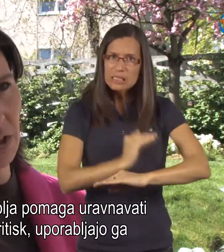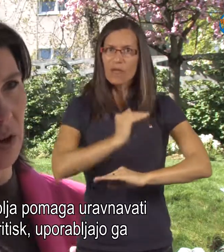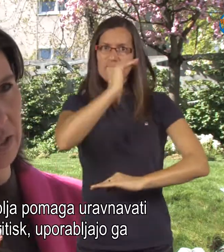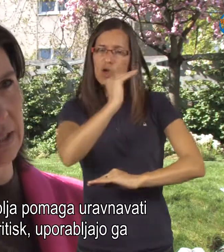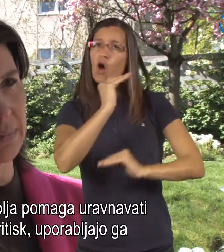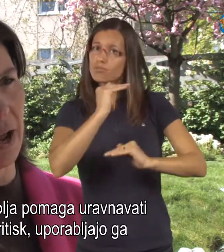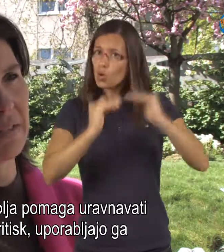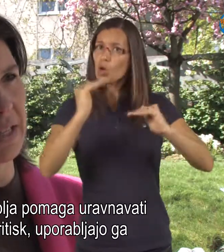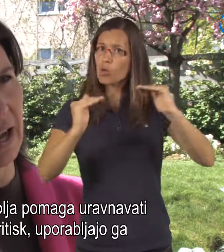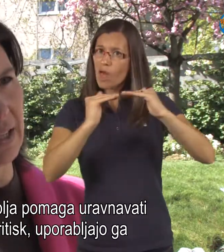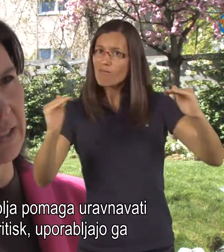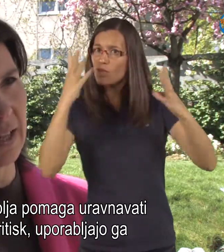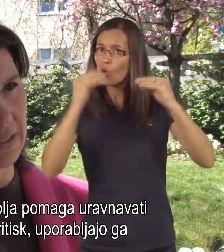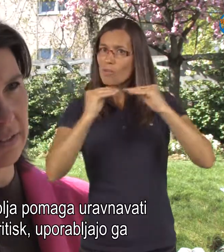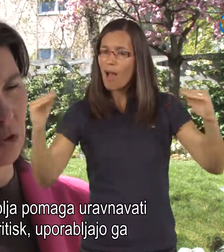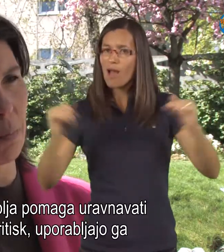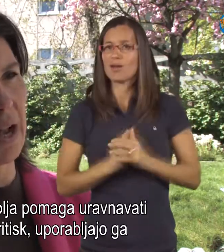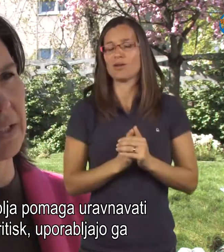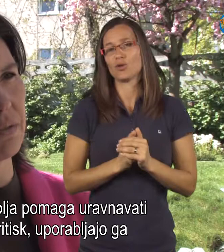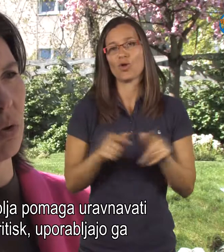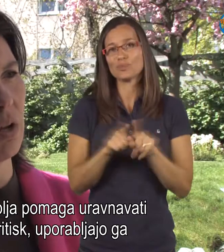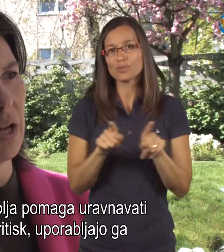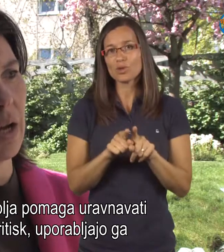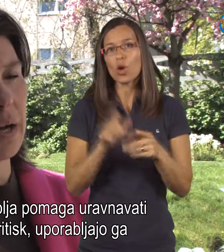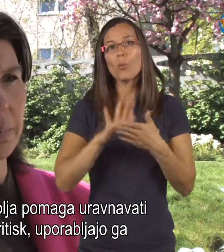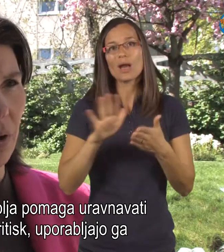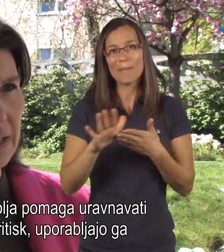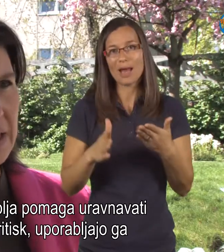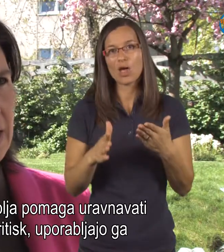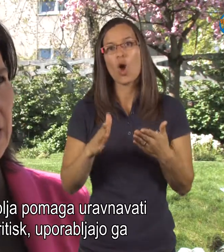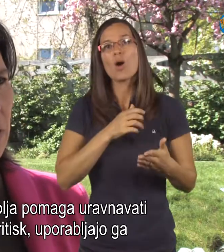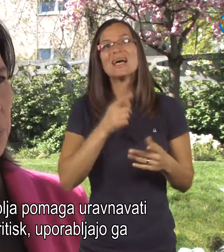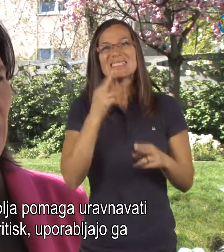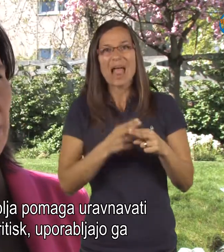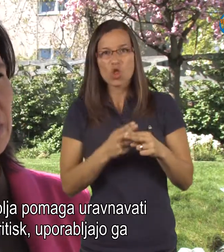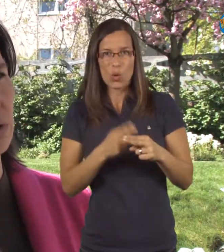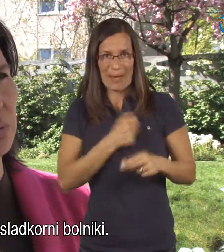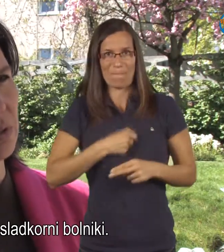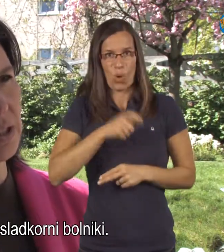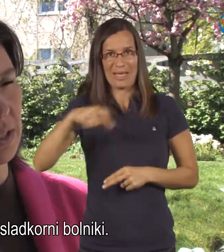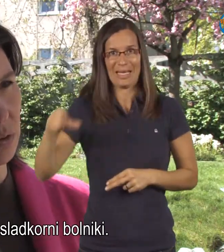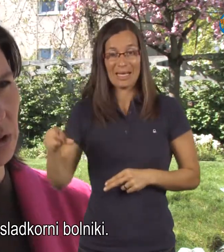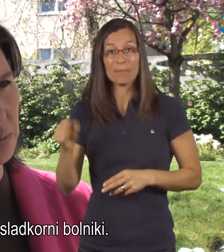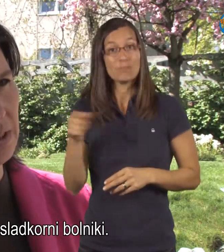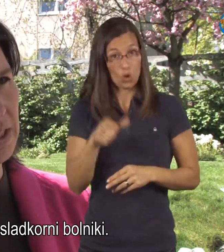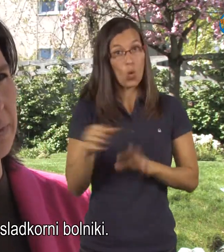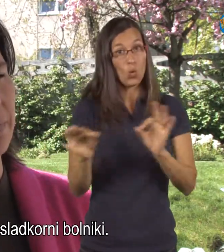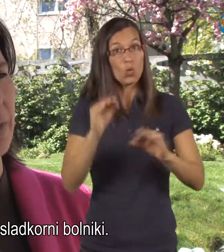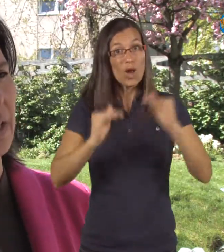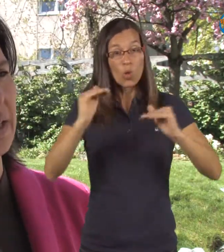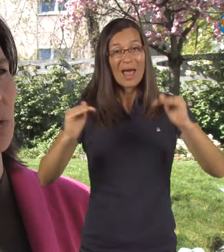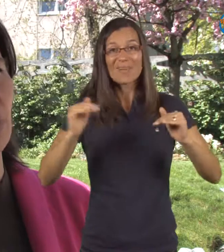nizek, visok, ga spravi nekako na normalen nivo. Poleg tega ga uporabljajo tudi sladkorni